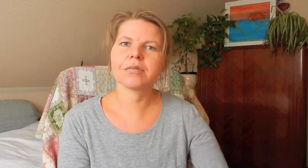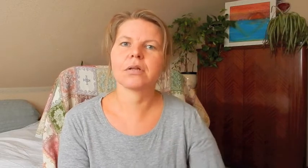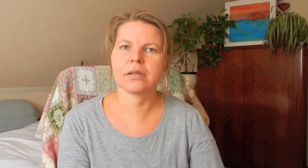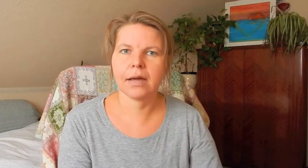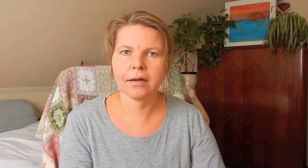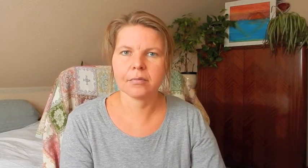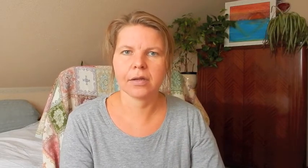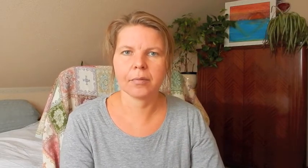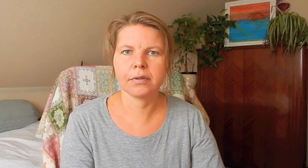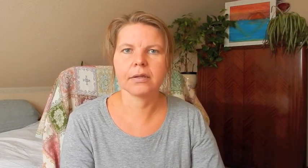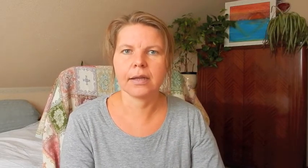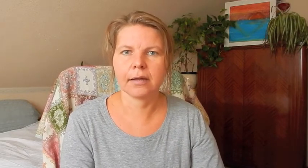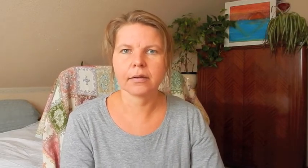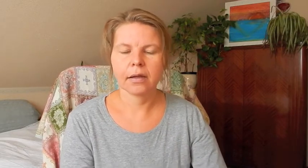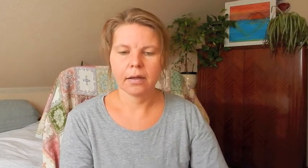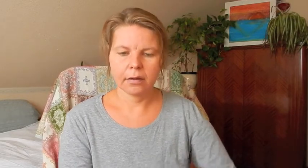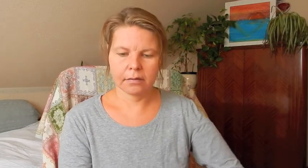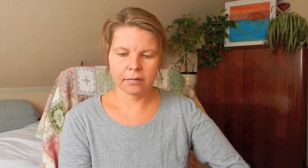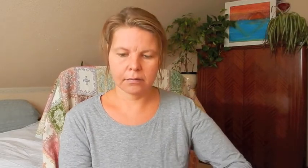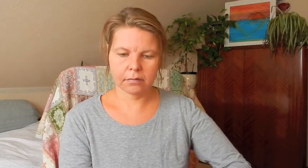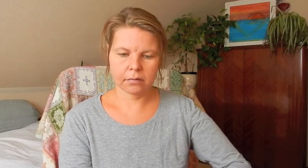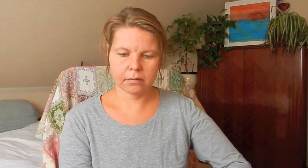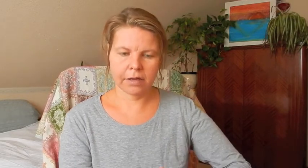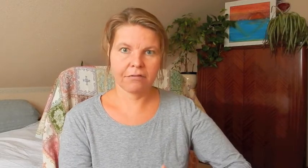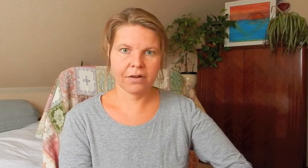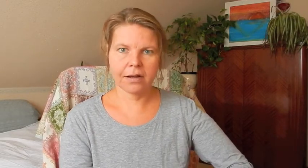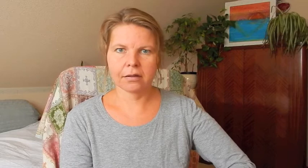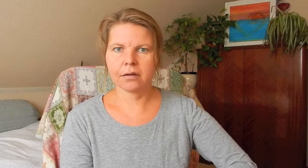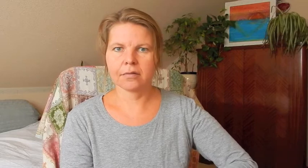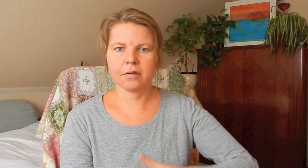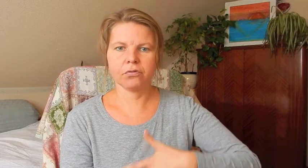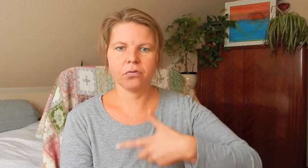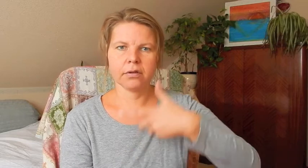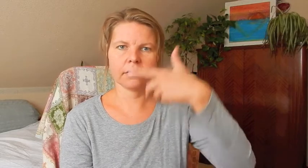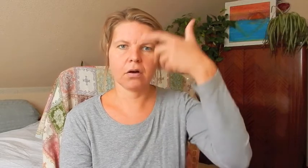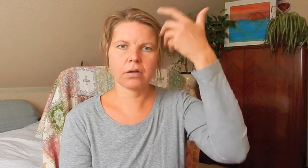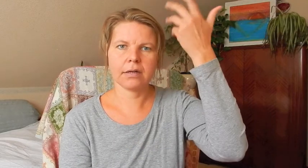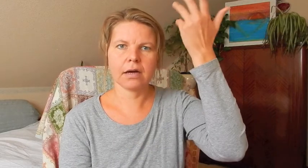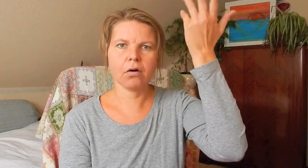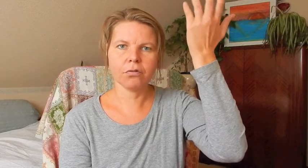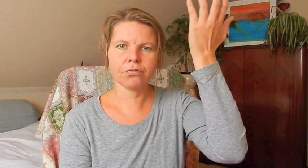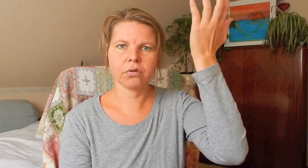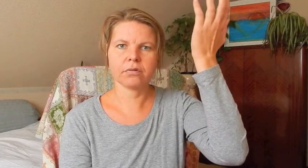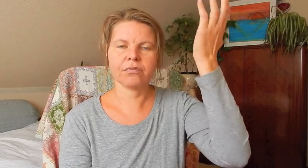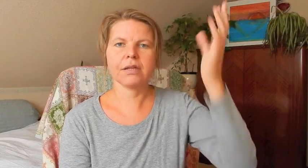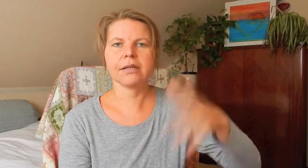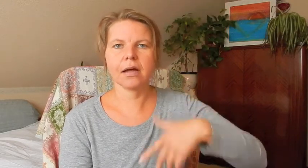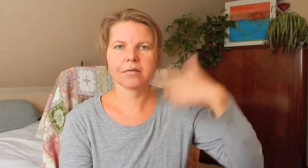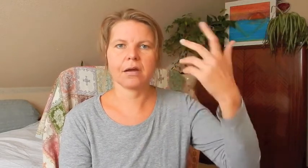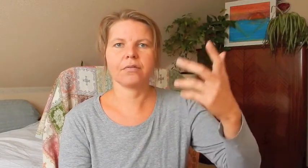wirklich in der Atemtherapie gelernt, oder erfahren, dass die Gefühle, die tauchen halt auf. Und wenn ich ja sage, wenn